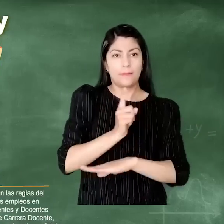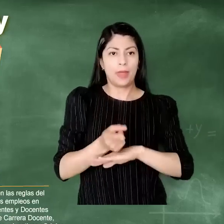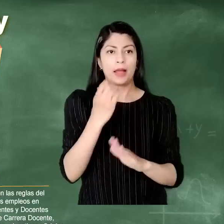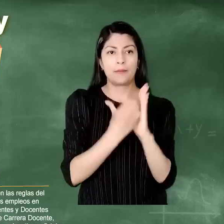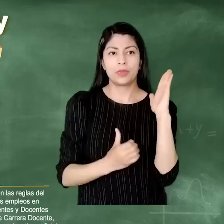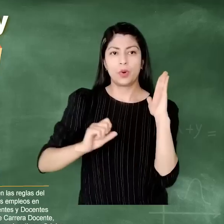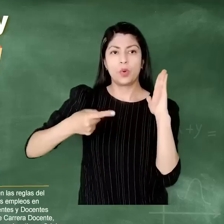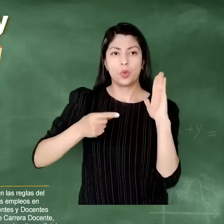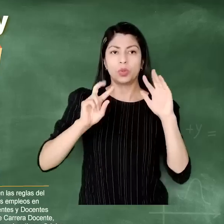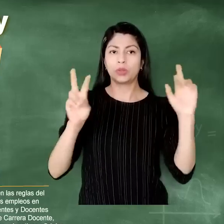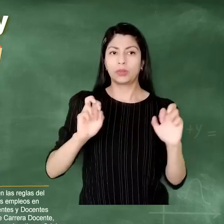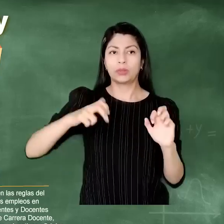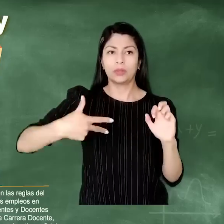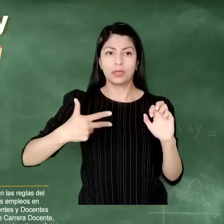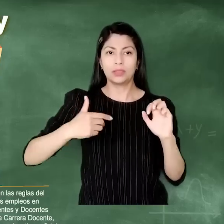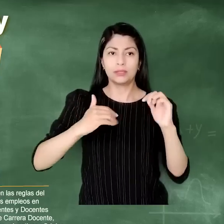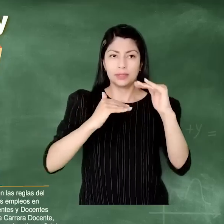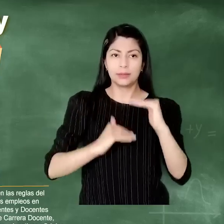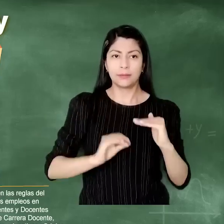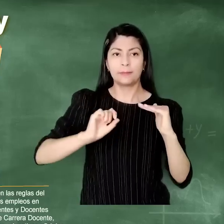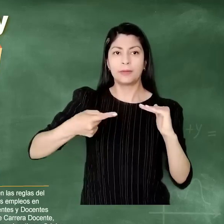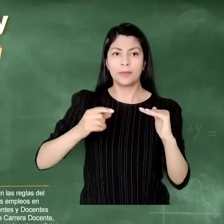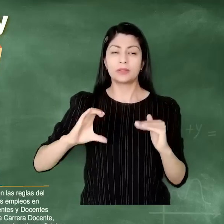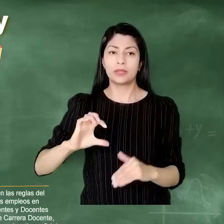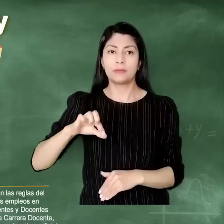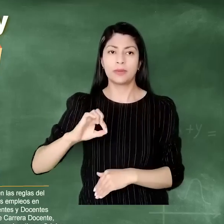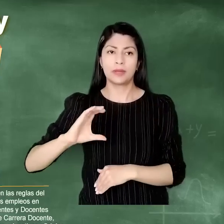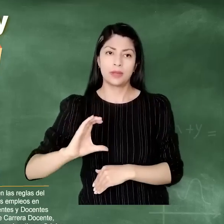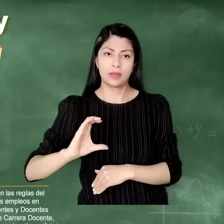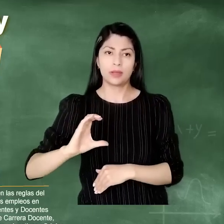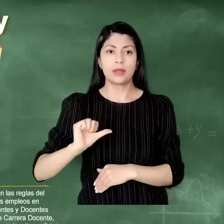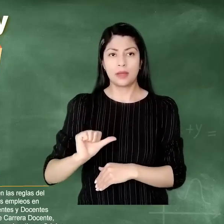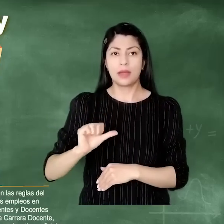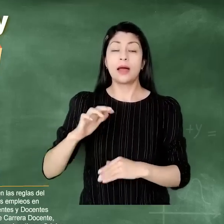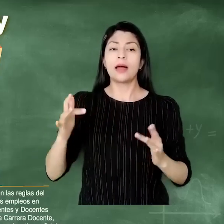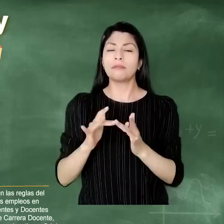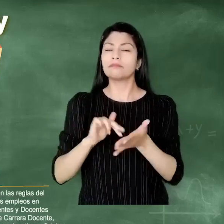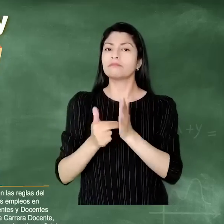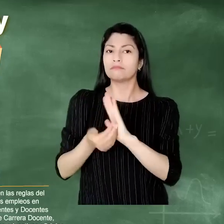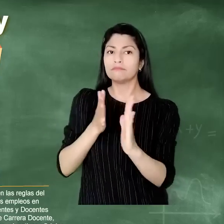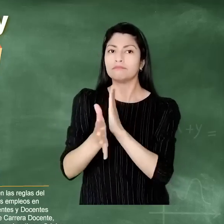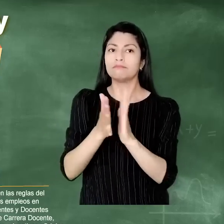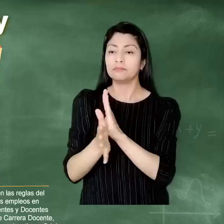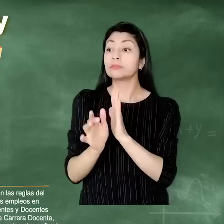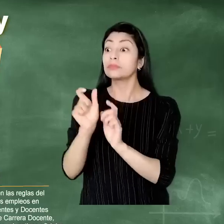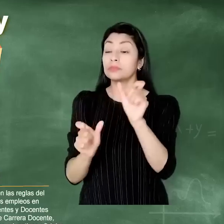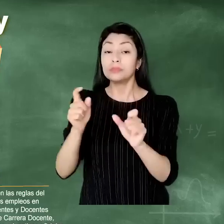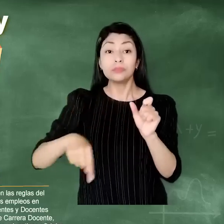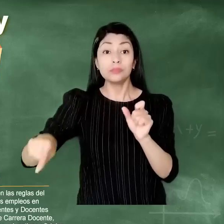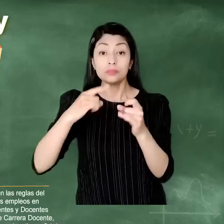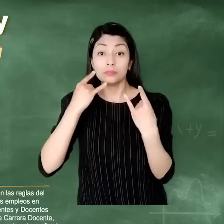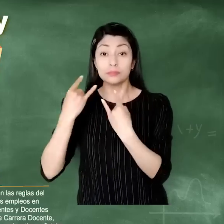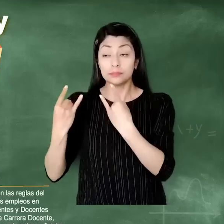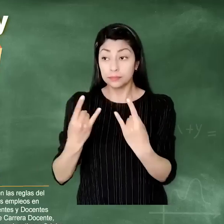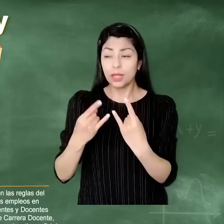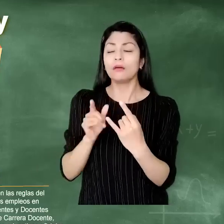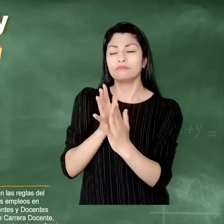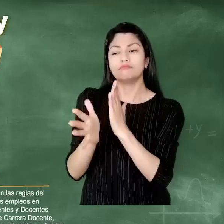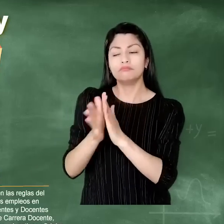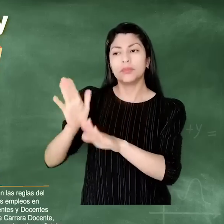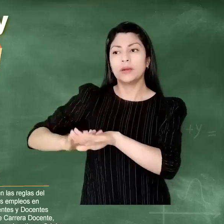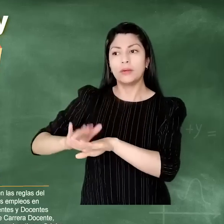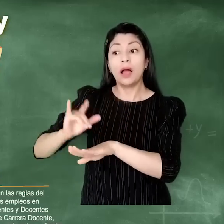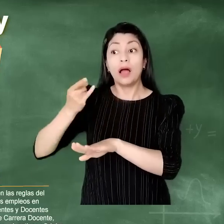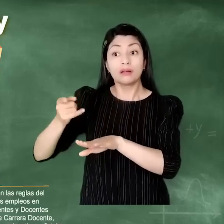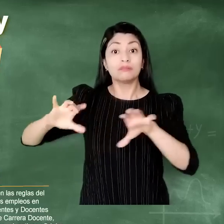del capítulo 1 del título 3 de la parte primera del CEPACA, de las cuales comunicarán por escrito a los interesados para